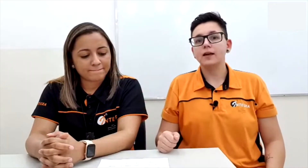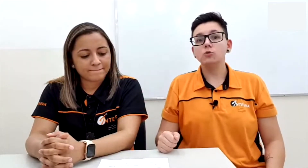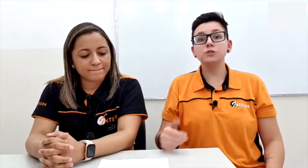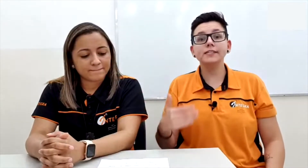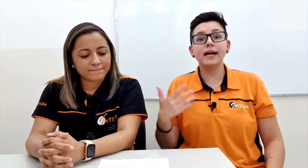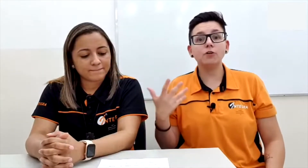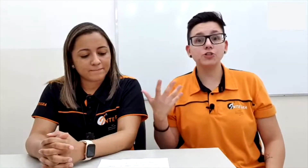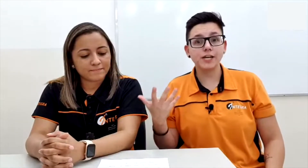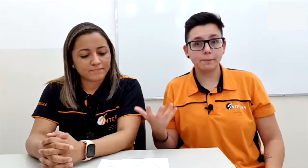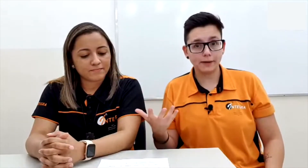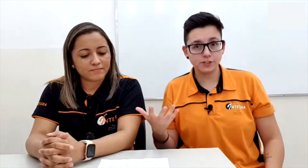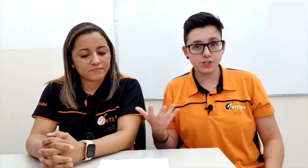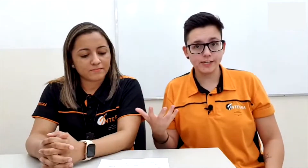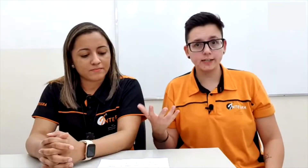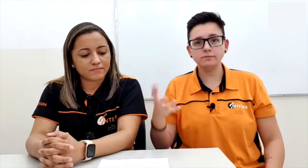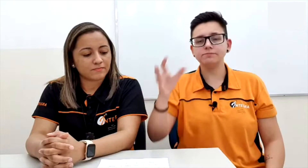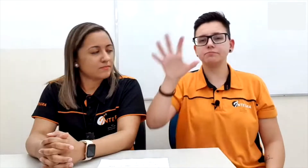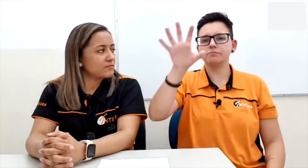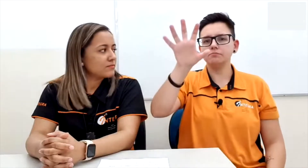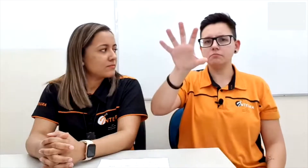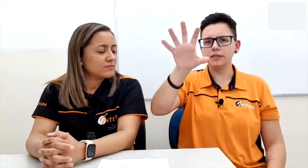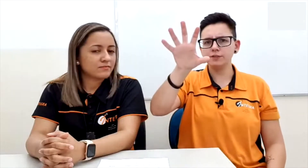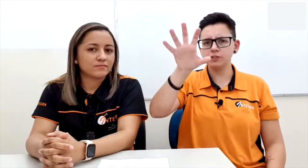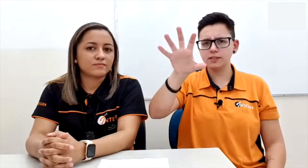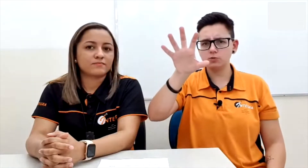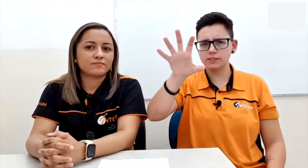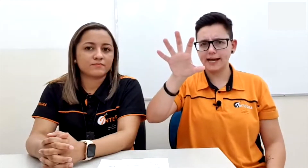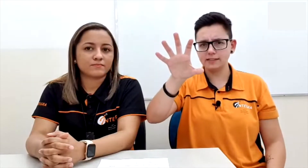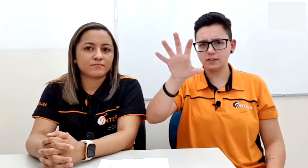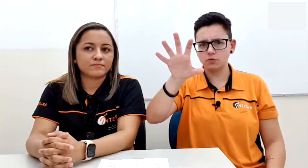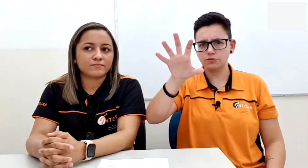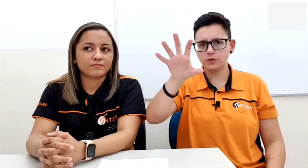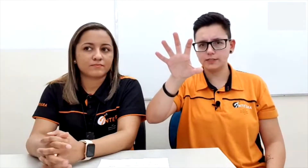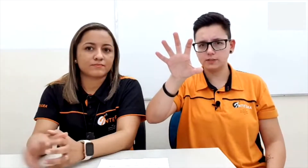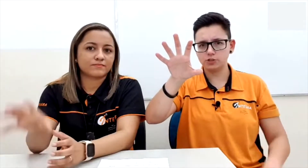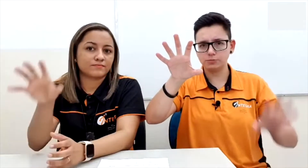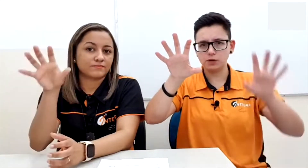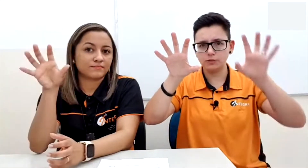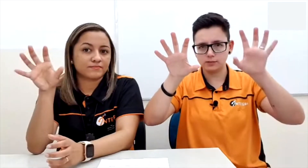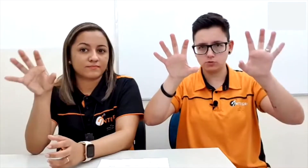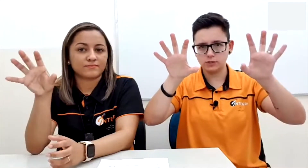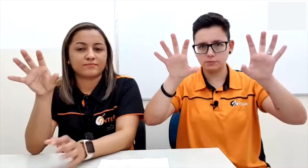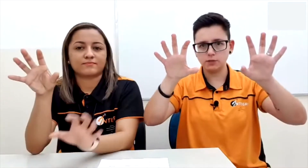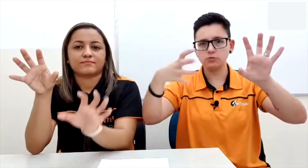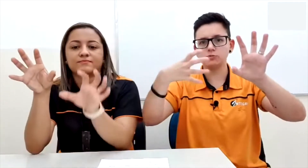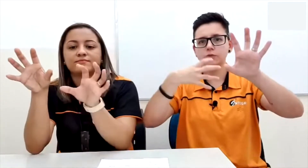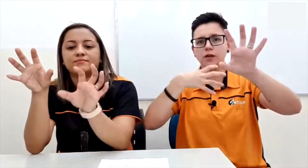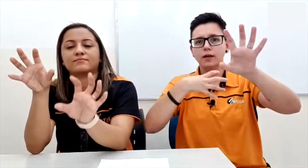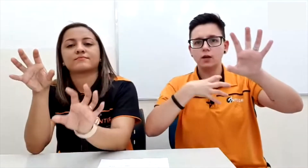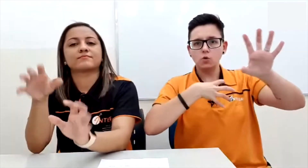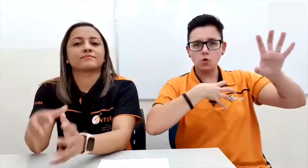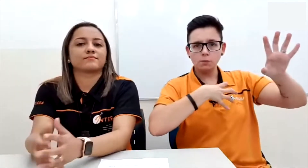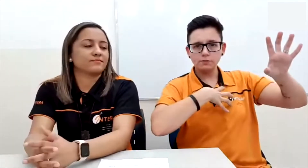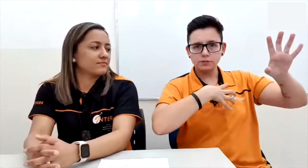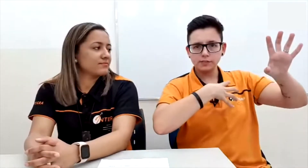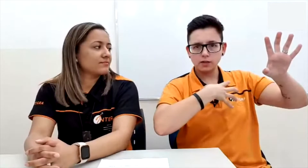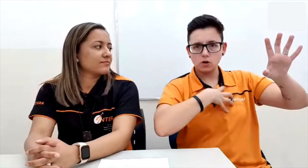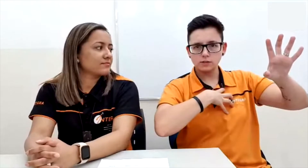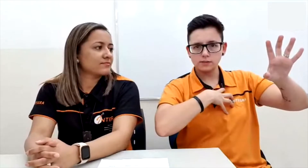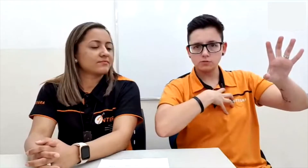O sinal de empatia, que você usa essa configuração de mão, nas duas mãos. Uma você encosta no